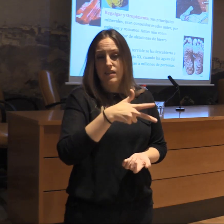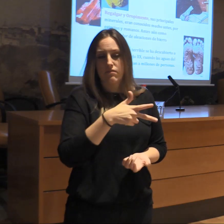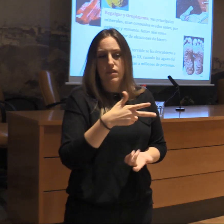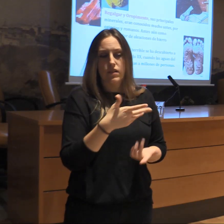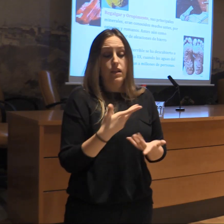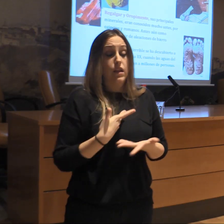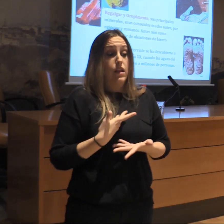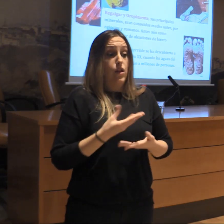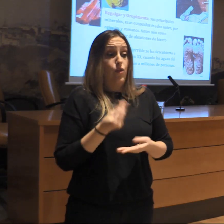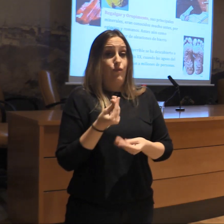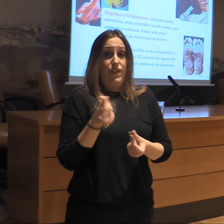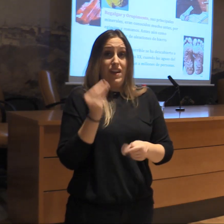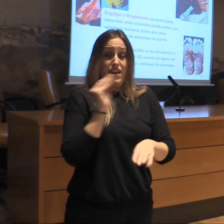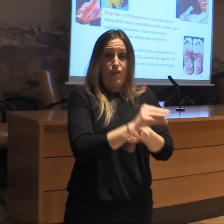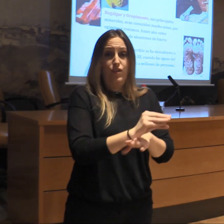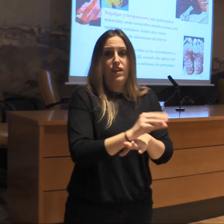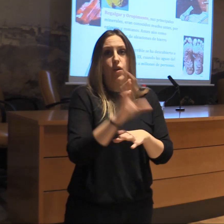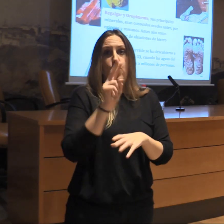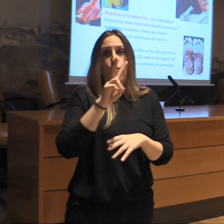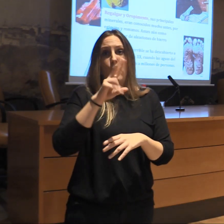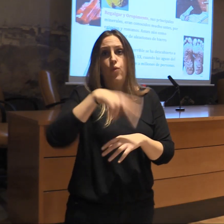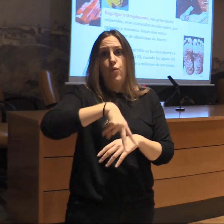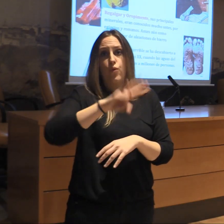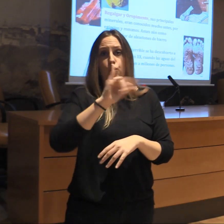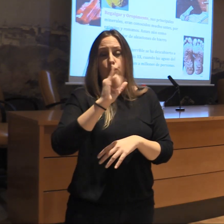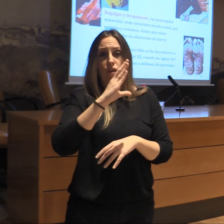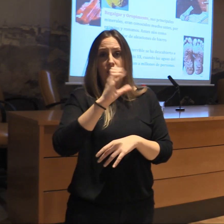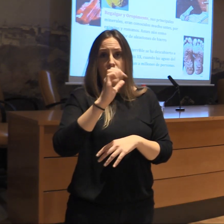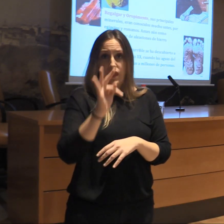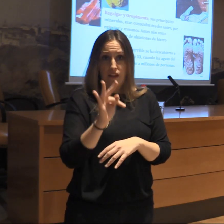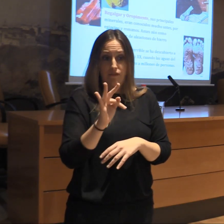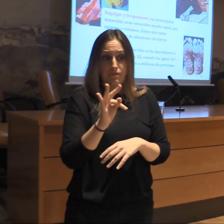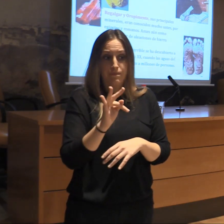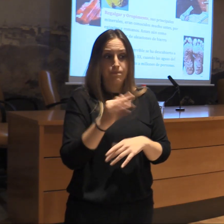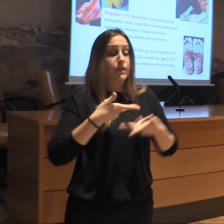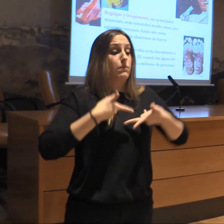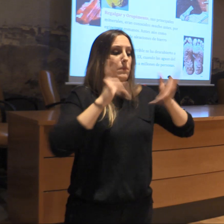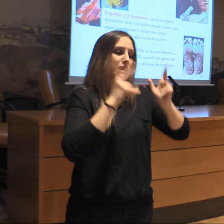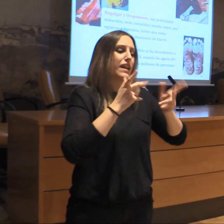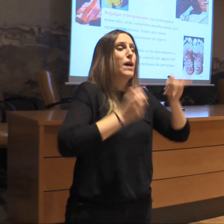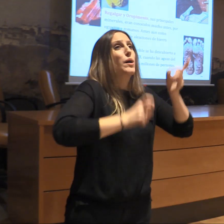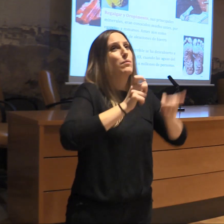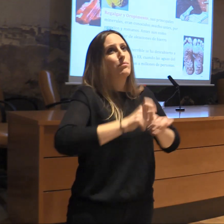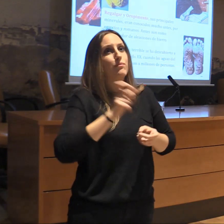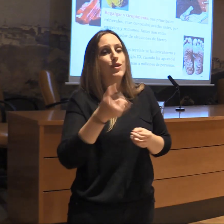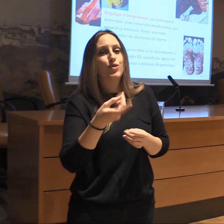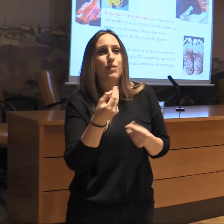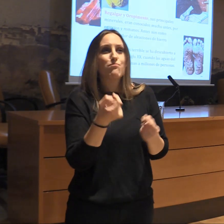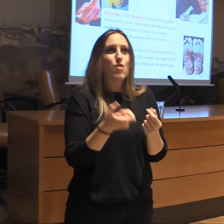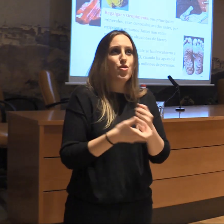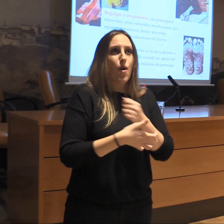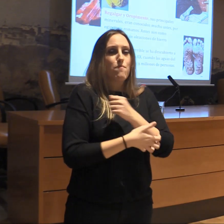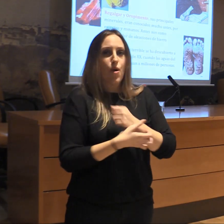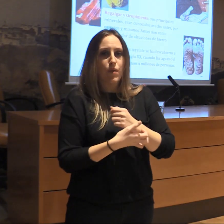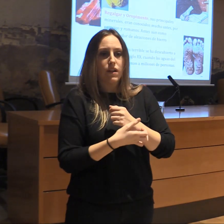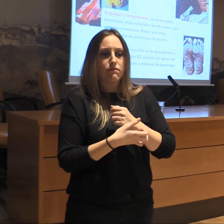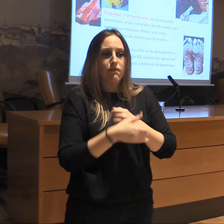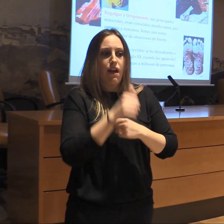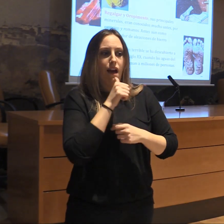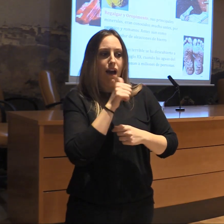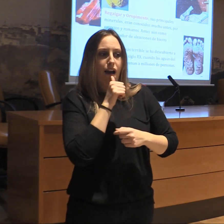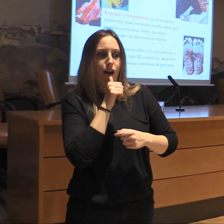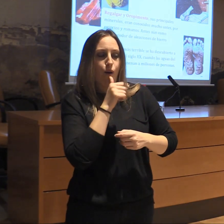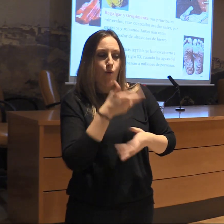de 8 millones de pozos que permitían a familias extraordinariamente pobres tener acceso a un agua libre